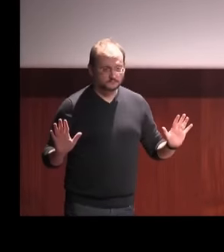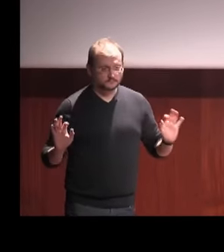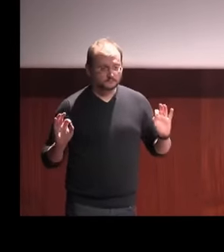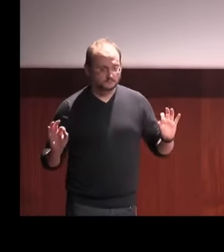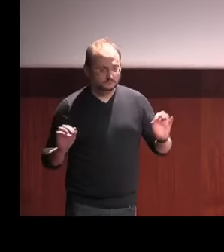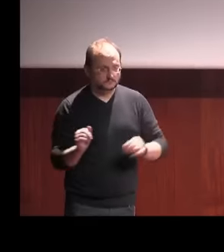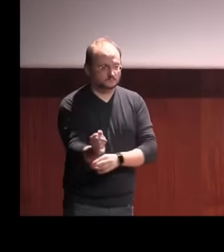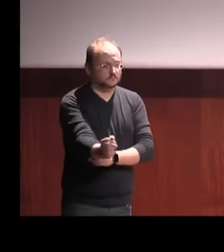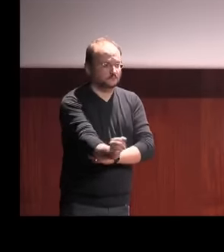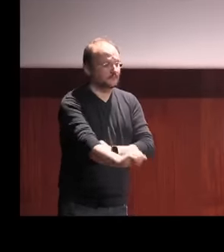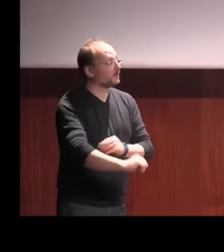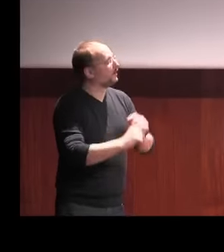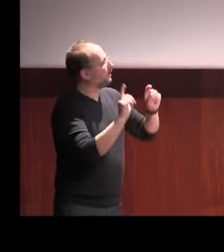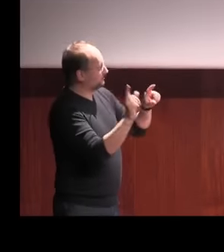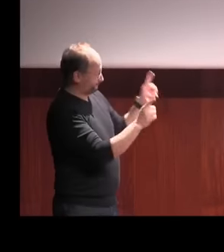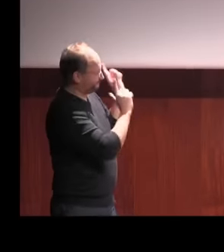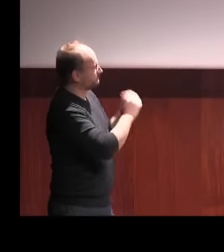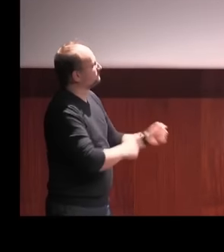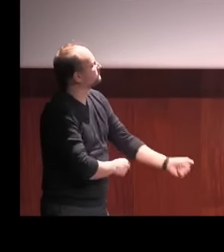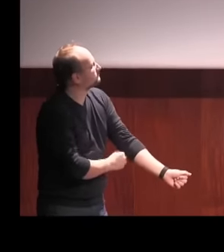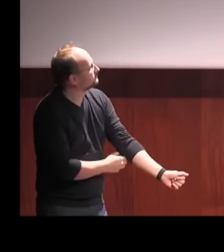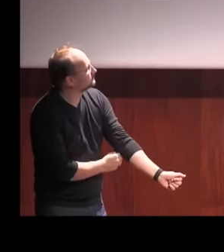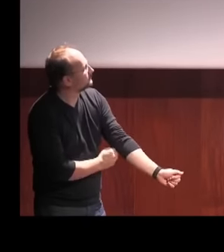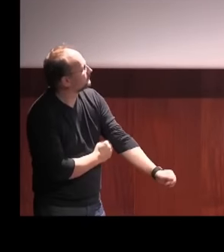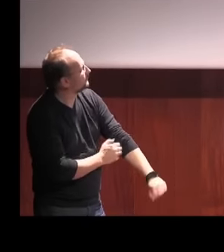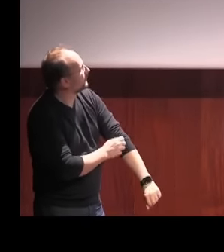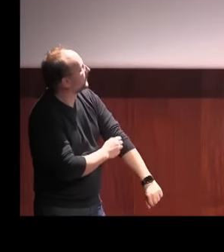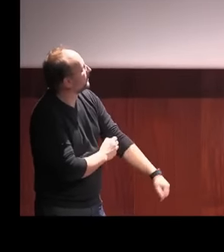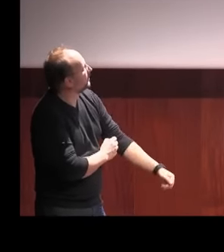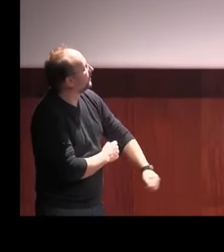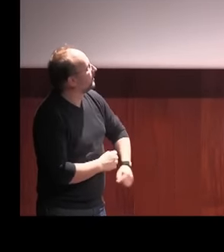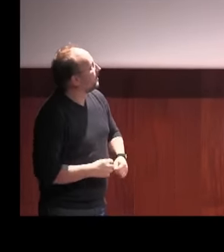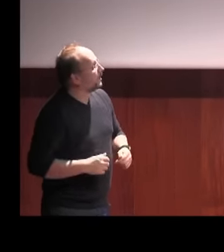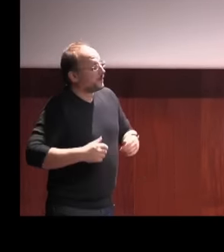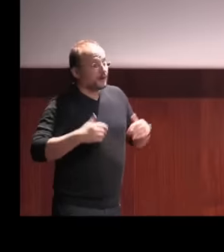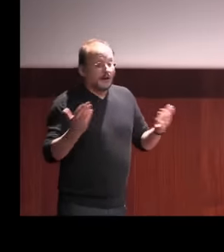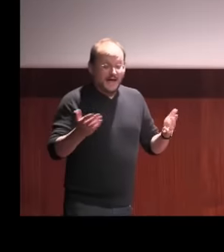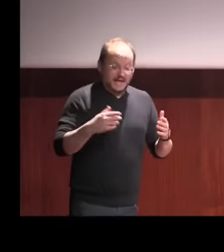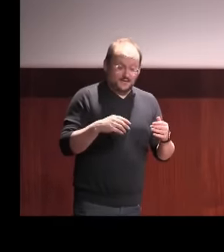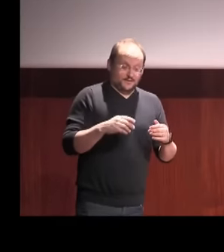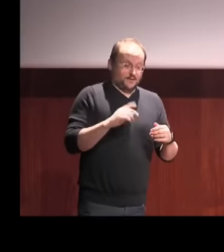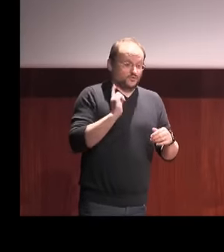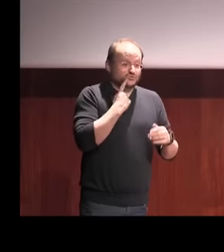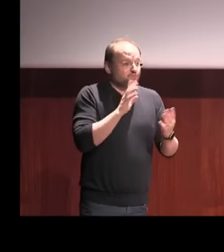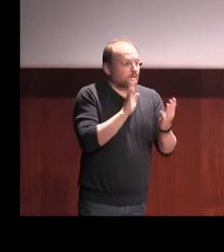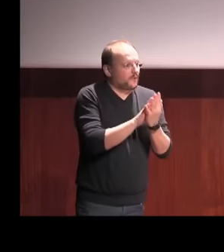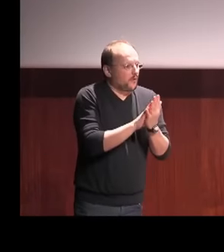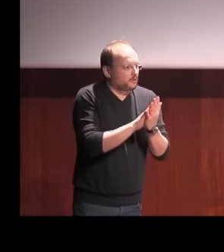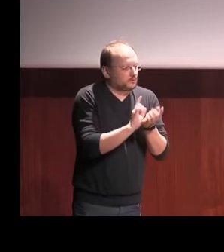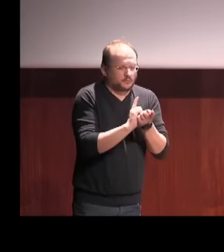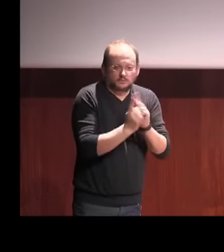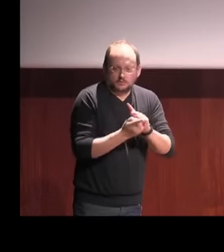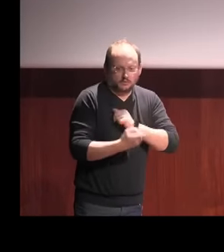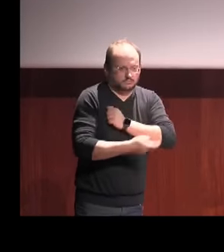Alors, je ne sais pas si c'est clair jusqu'à maintenant, si tout va bien pour vous. On peut passer à la diapo suivante.